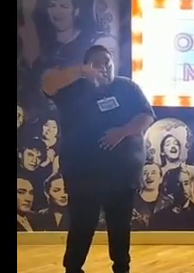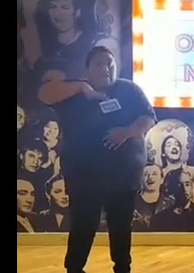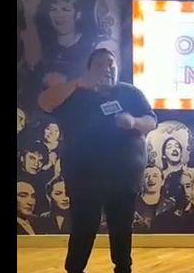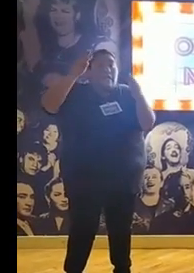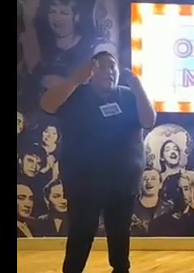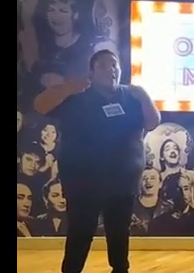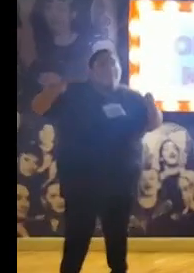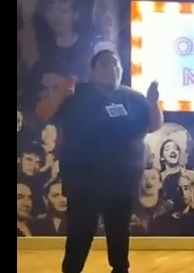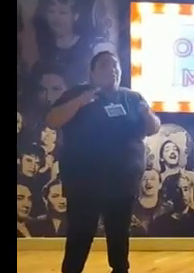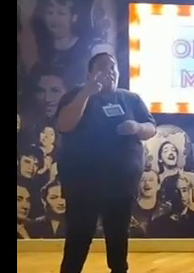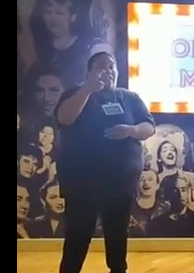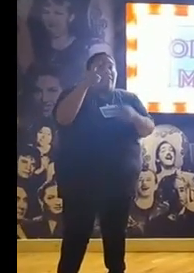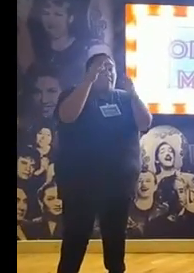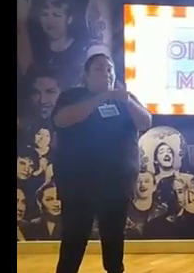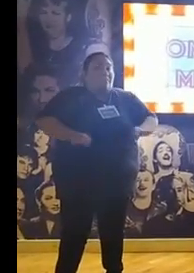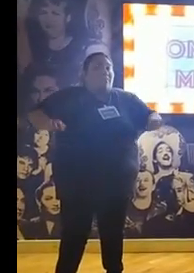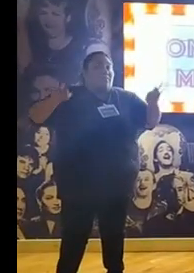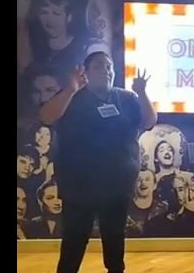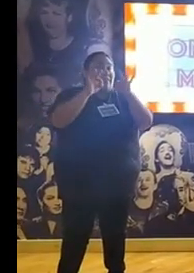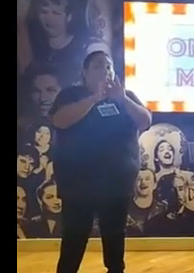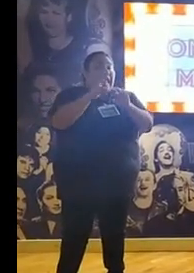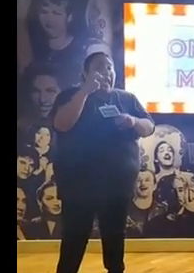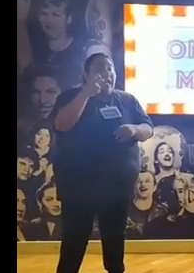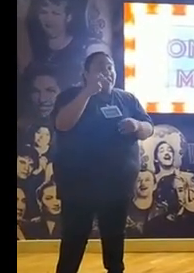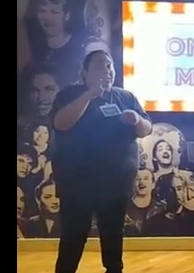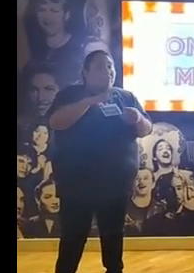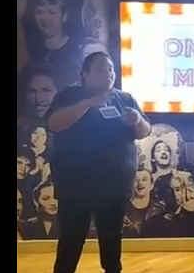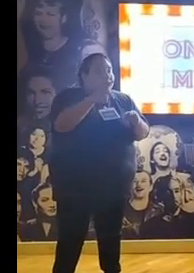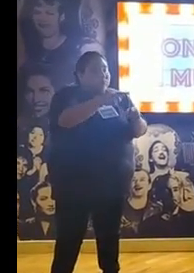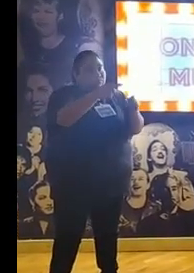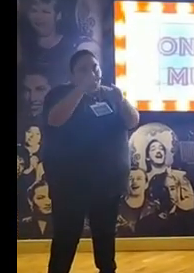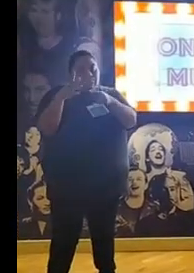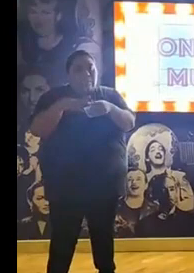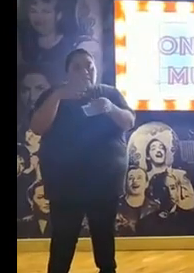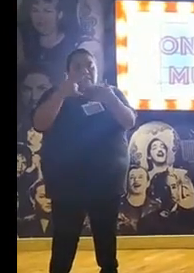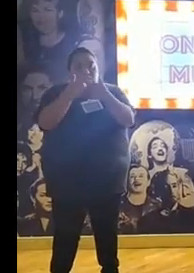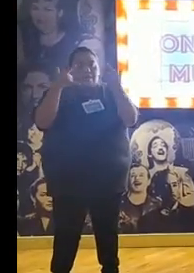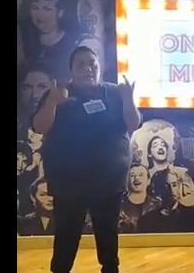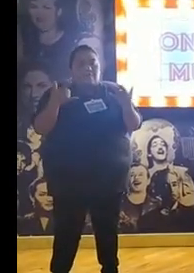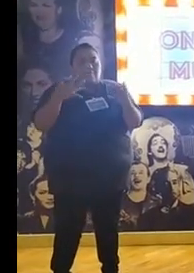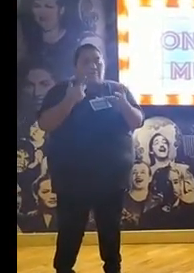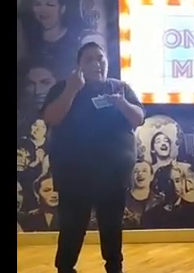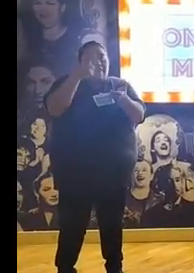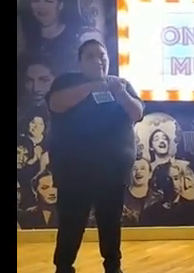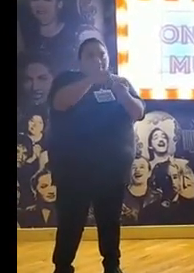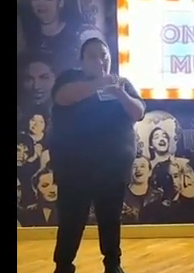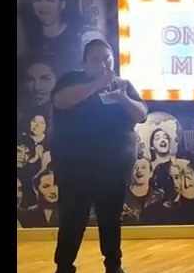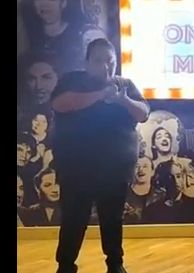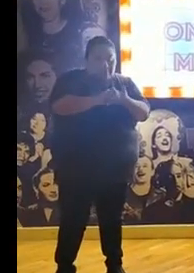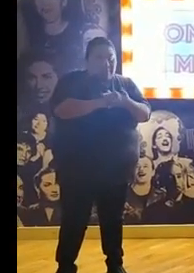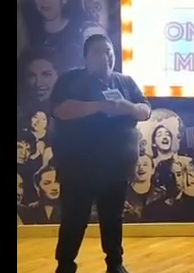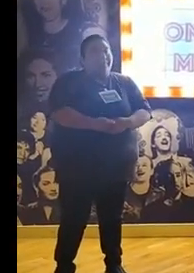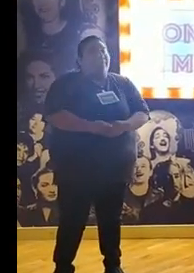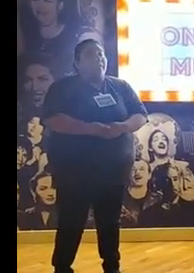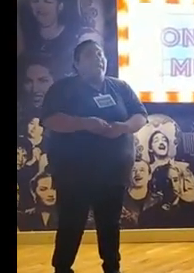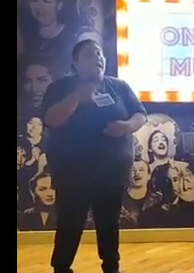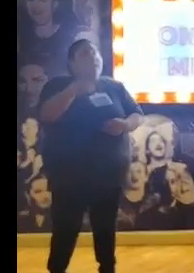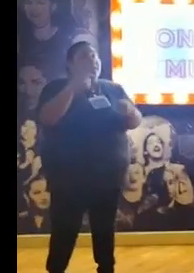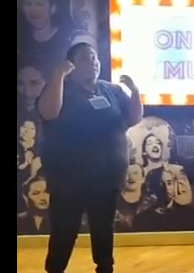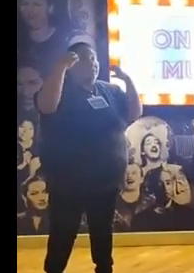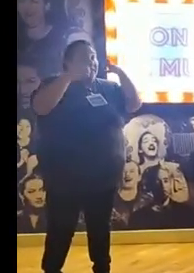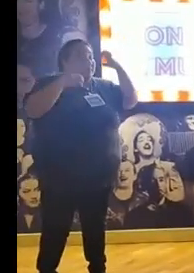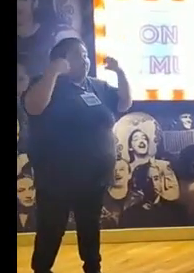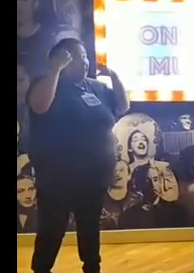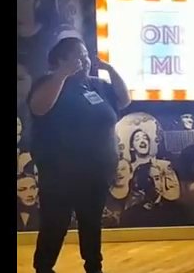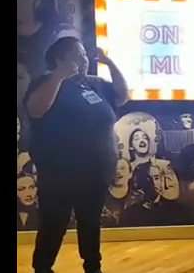algo importante, algo que ha sido parte de mis crónicas. En esta exposición desarrollaremos y